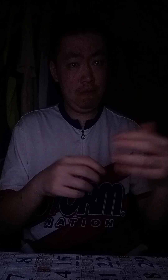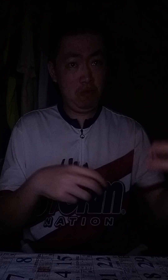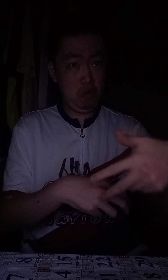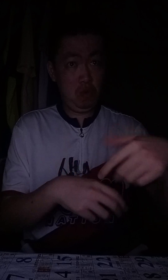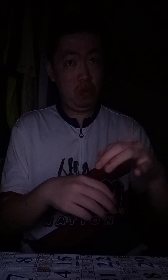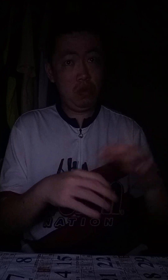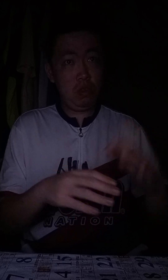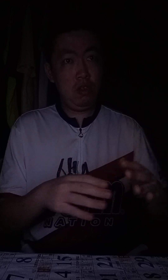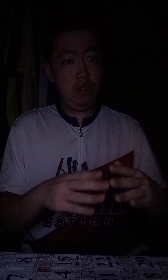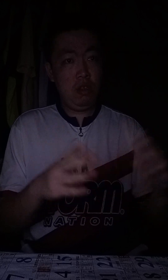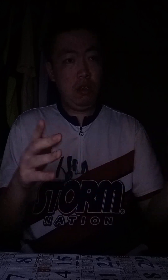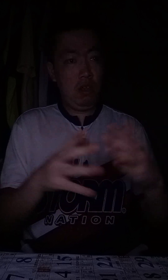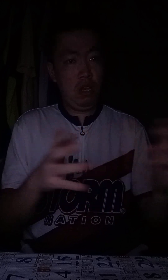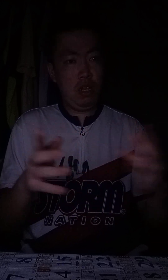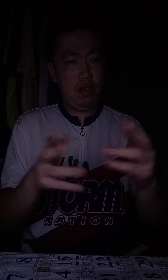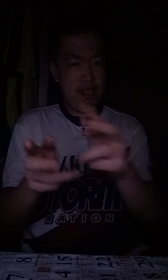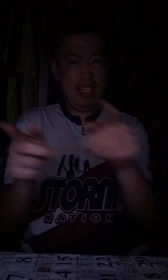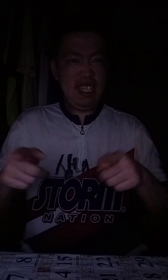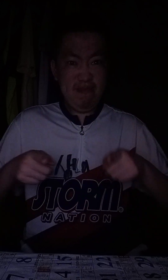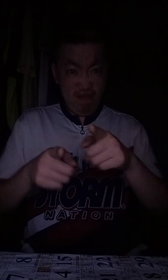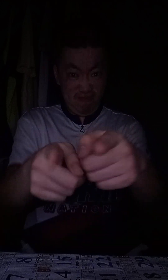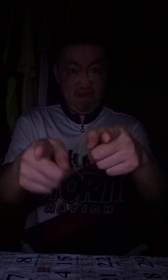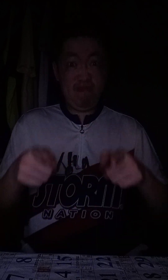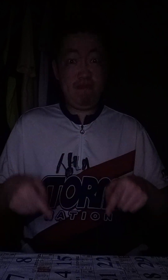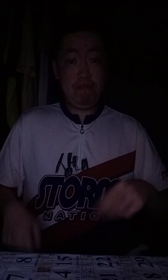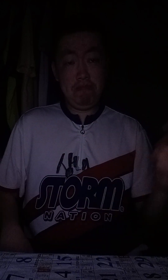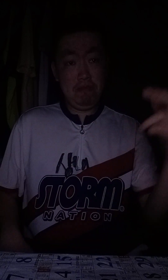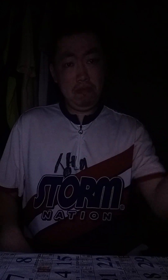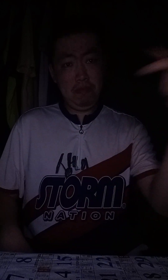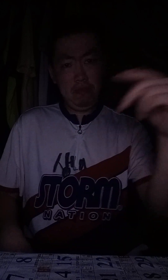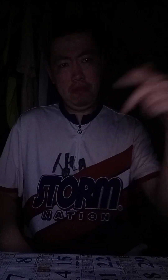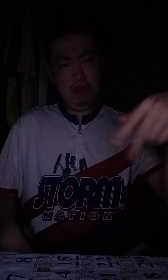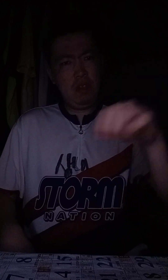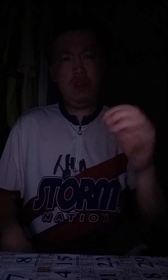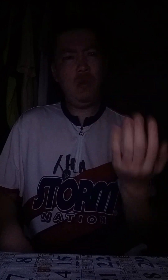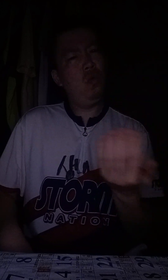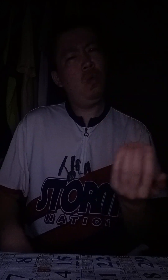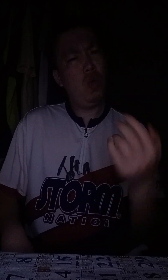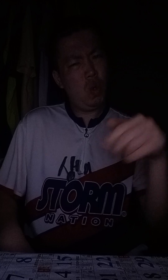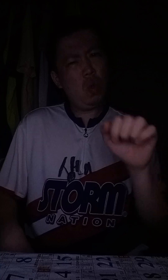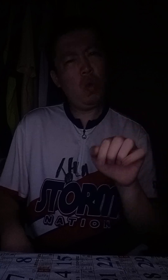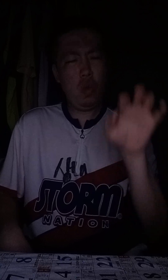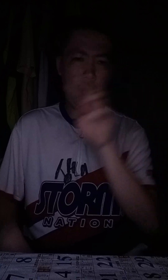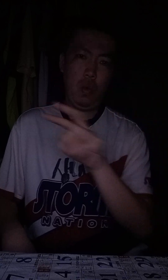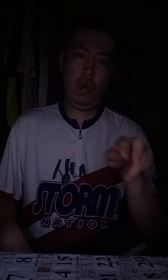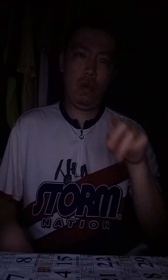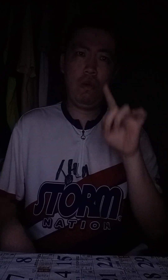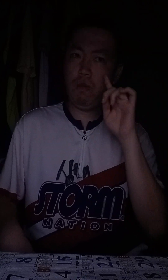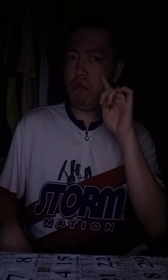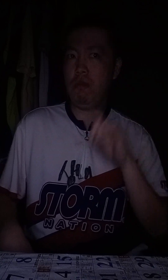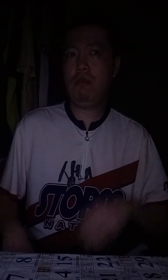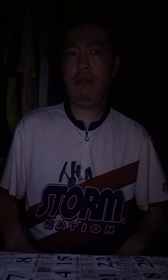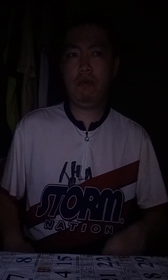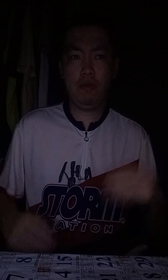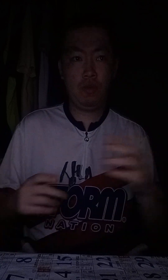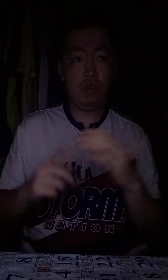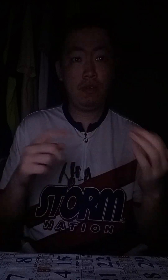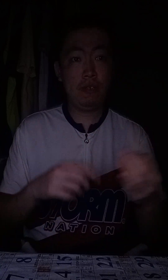오니까는 당황해가지고 그냥 직진한 거예요. 운전이 좀 서툴러가지고. 경찰은 손 씨를 업무상 과실치사